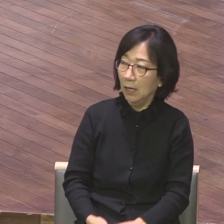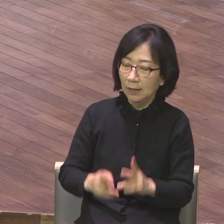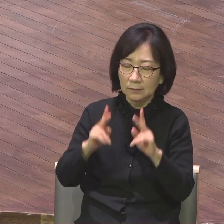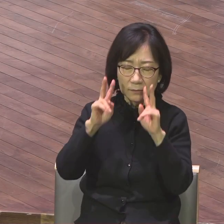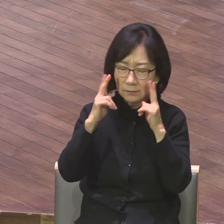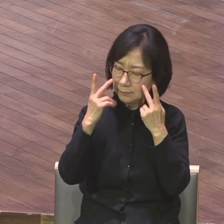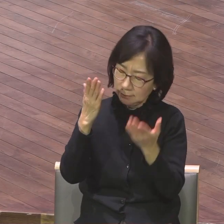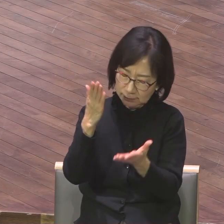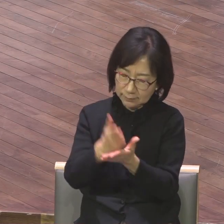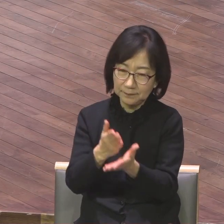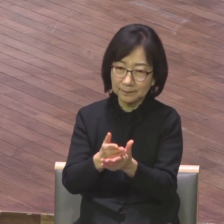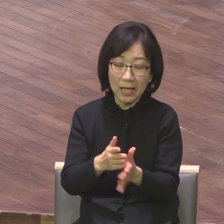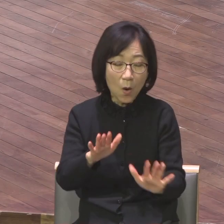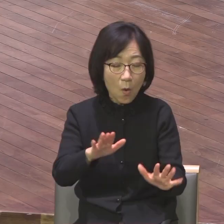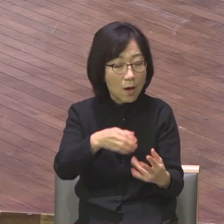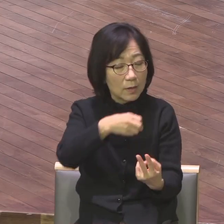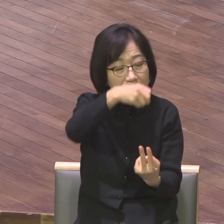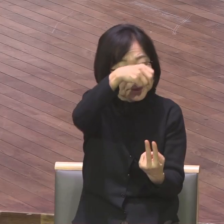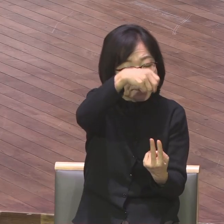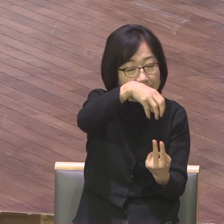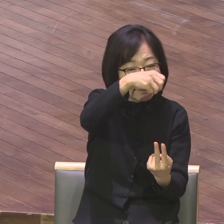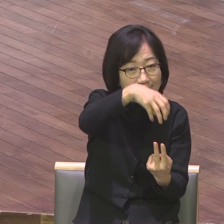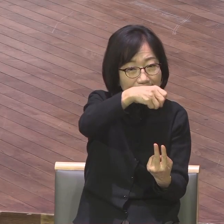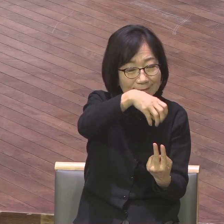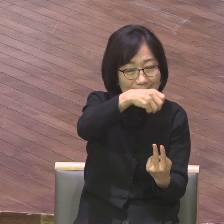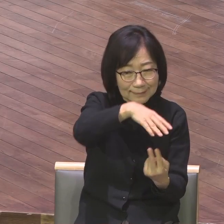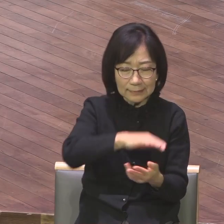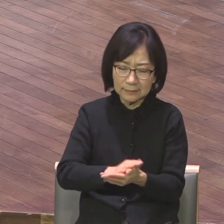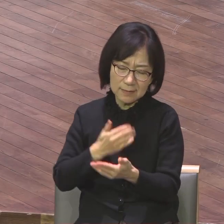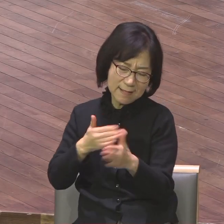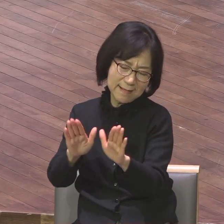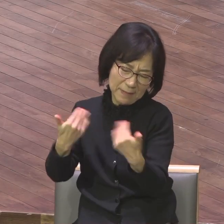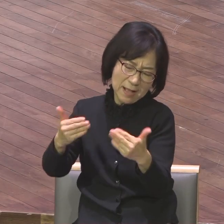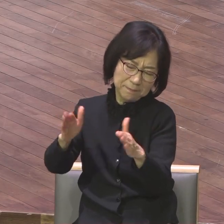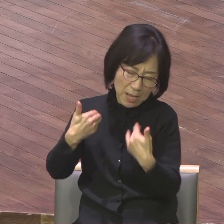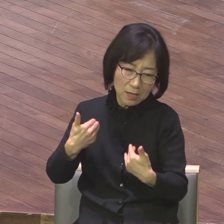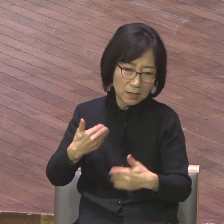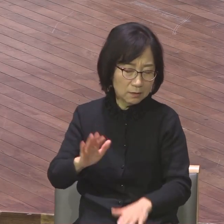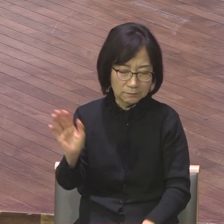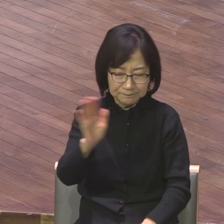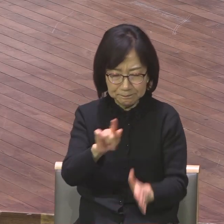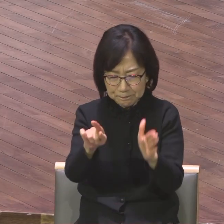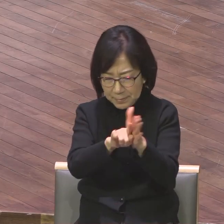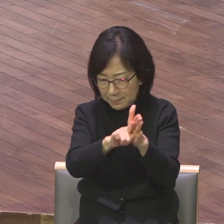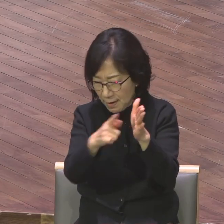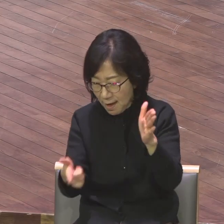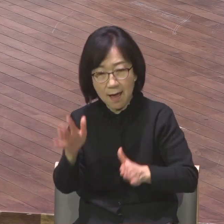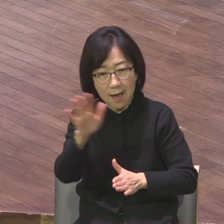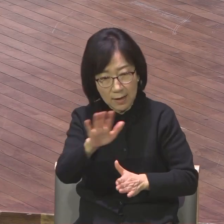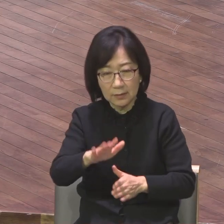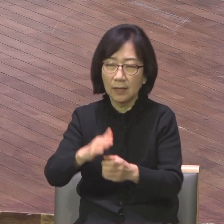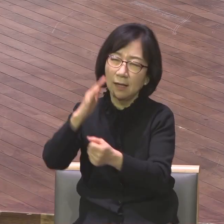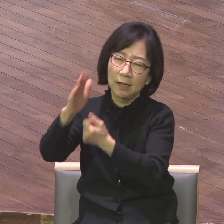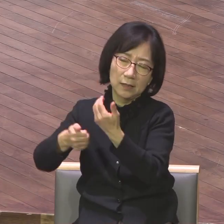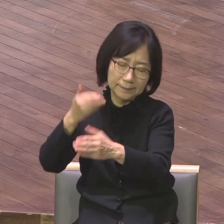세례 요한은요 이런 절대 주권적 신앙을 가지고 자신을 바라본